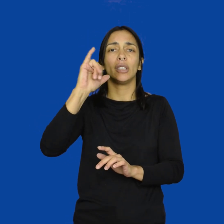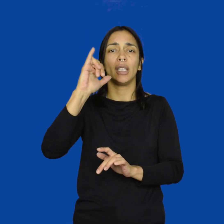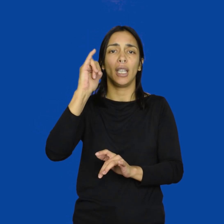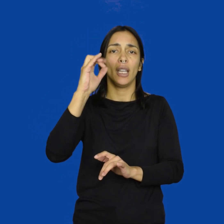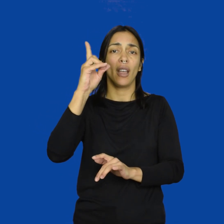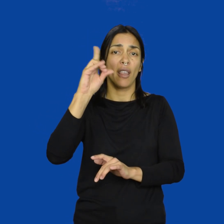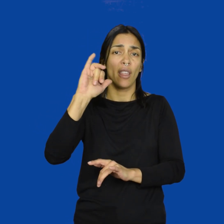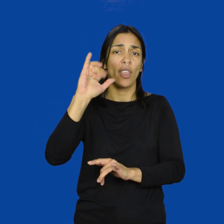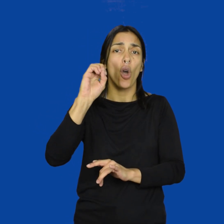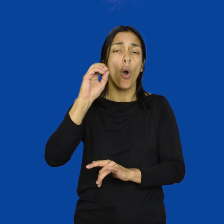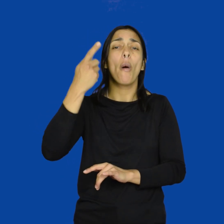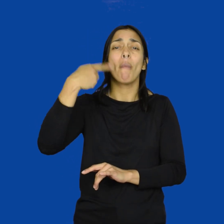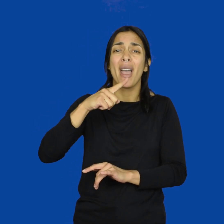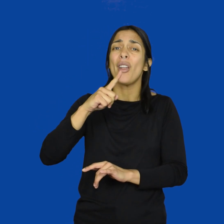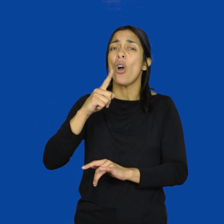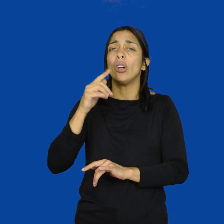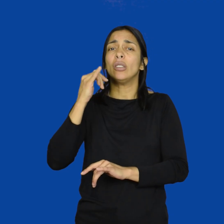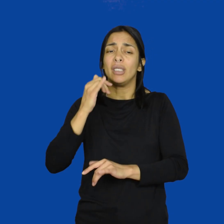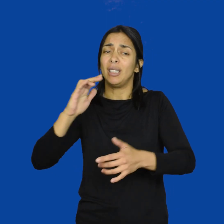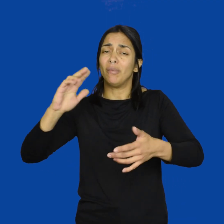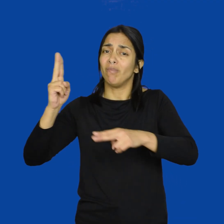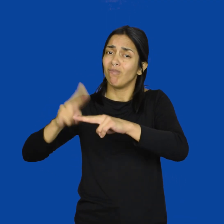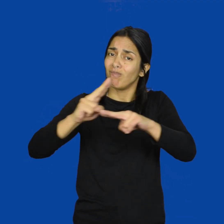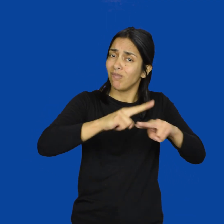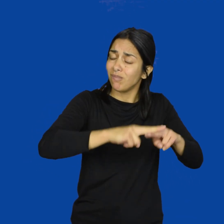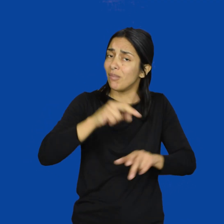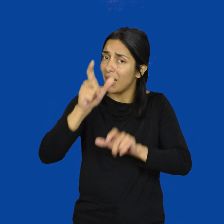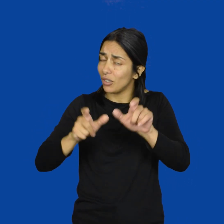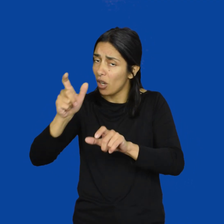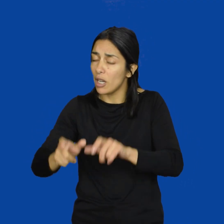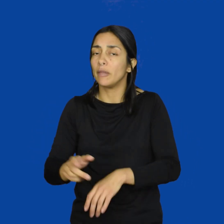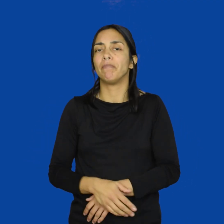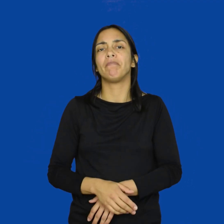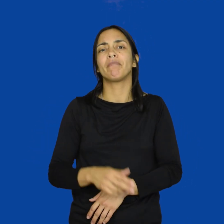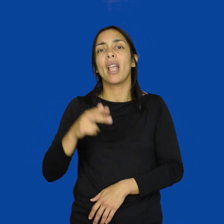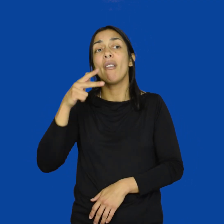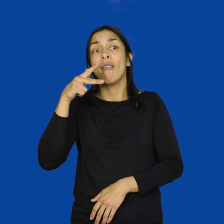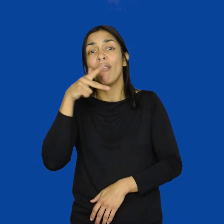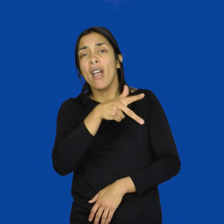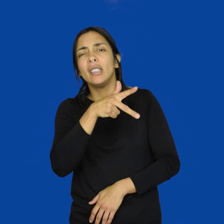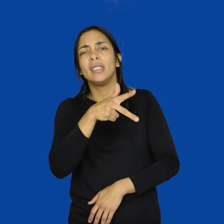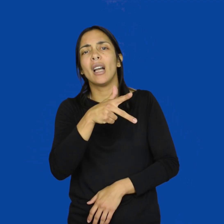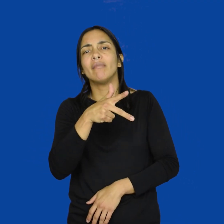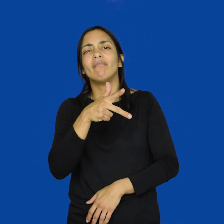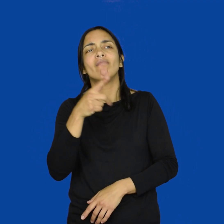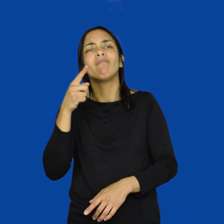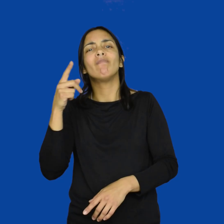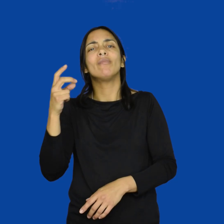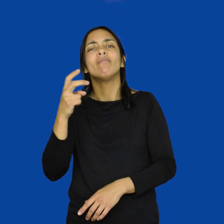el pueblo armenio. A partir de ese momento, esta fecha no pasa desapercibida como un día común